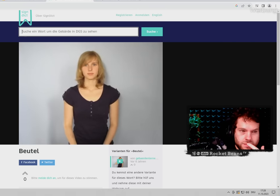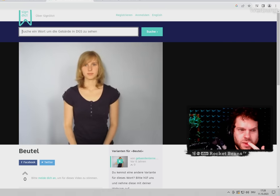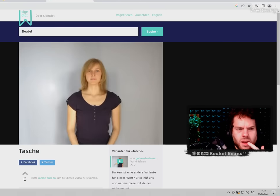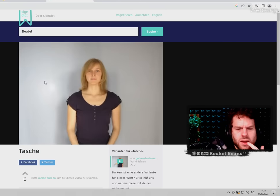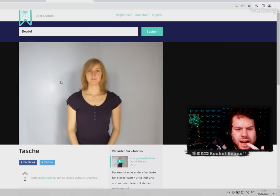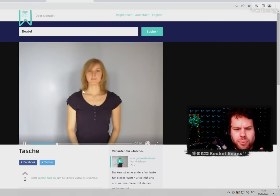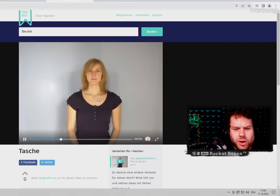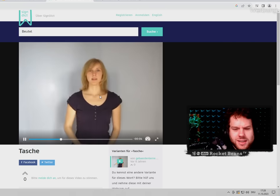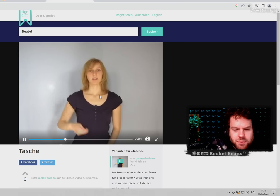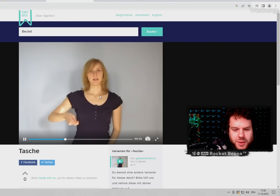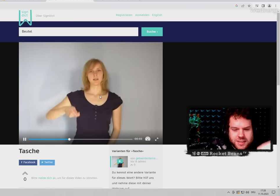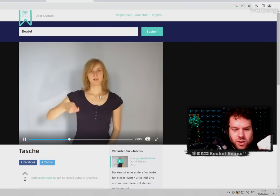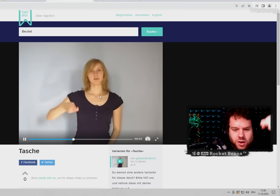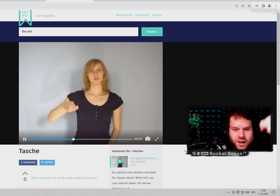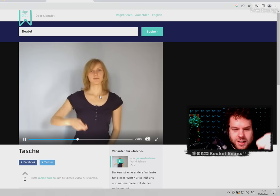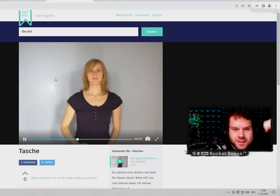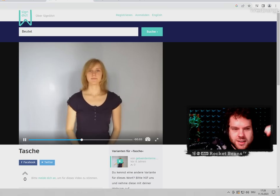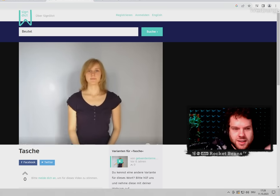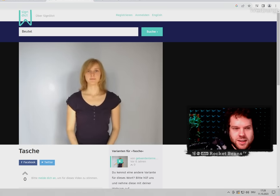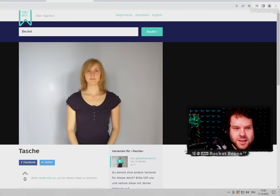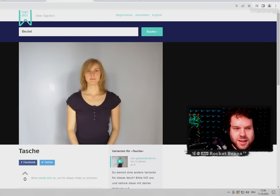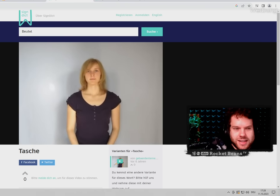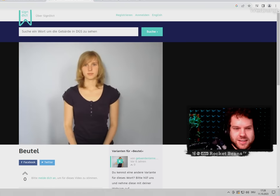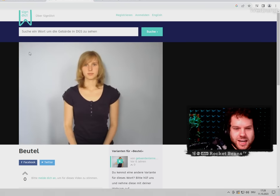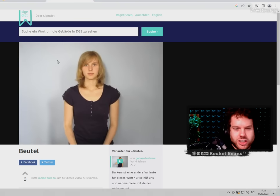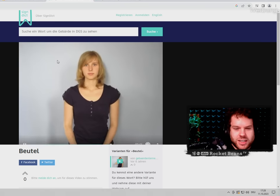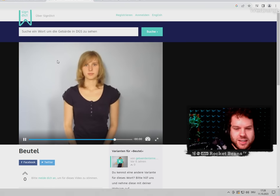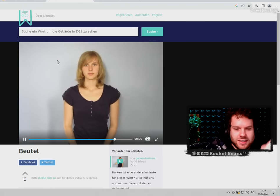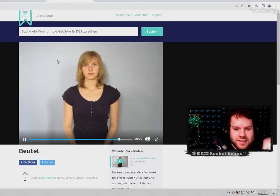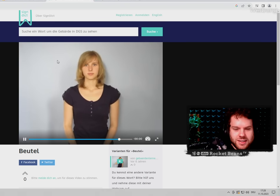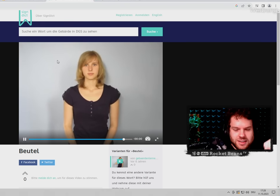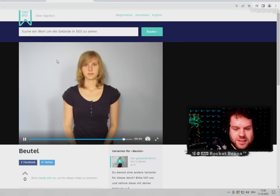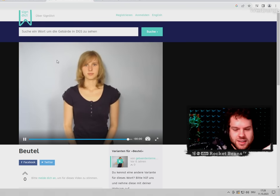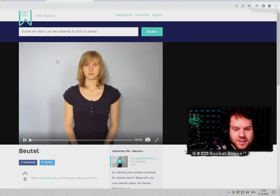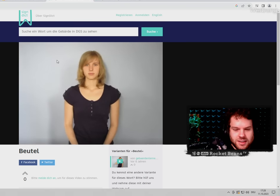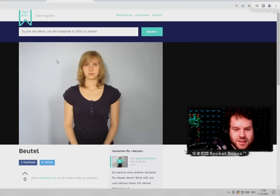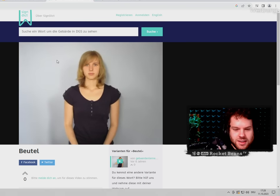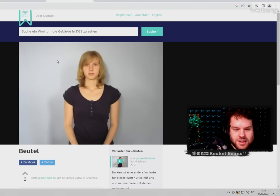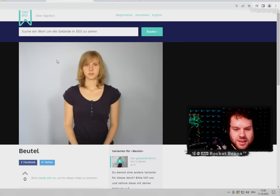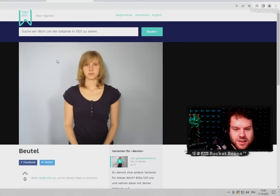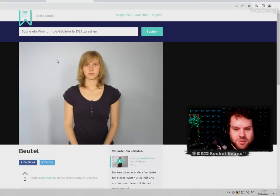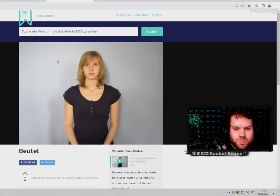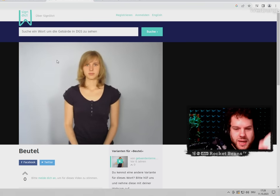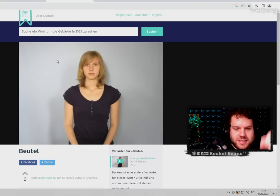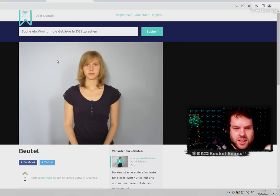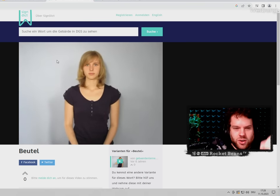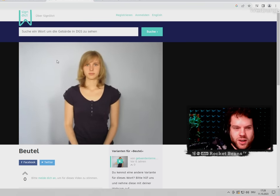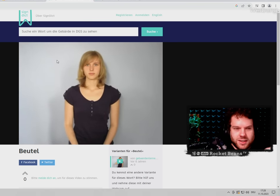Ah, Beutel ist ein bisschen höher als Tasche. Ein bisschen höher.